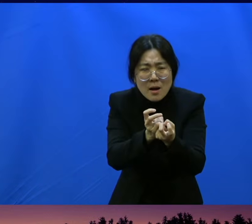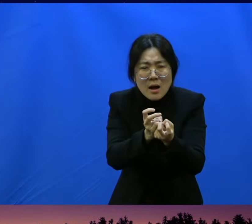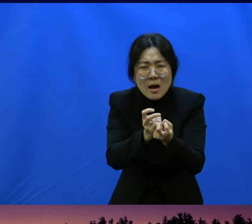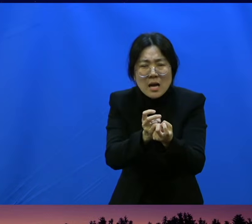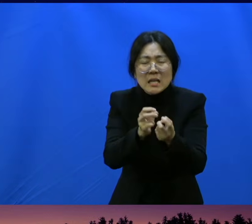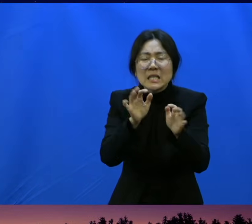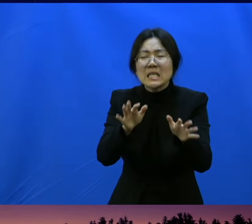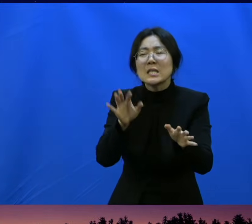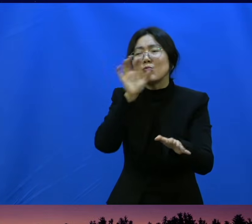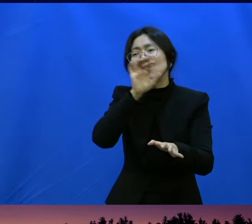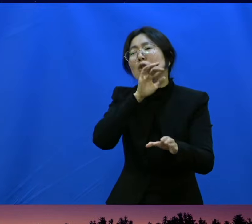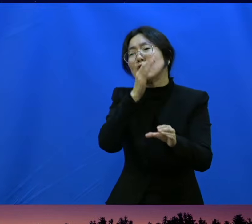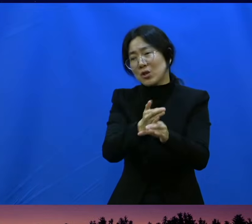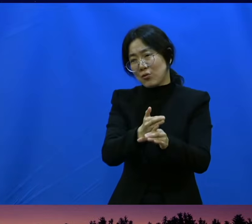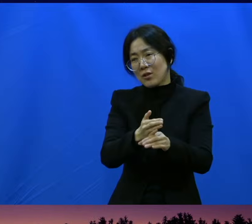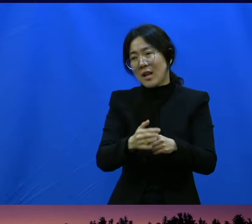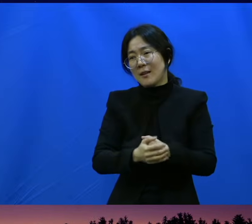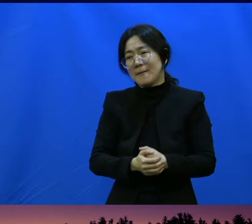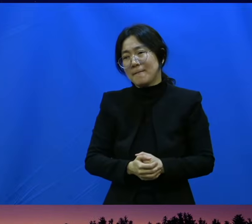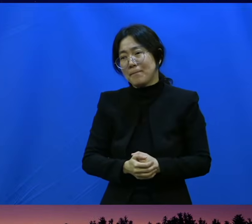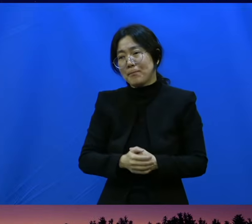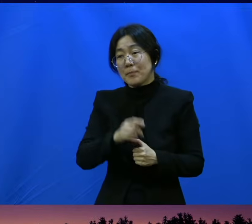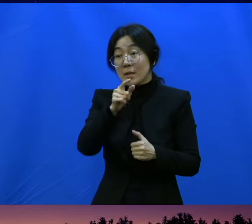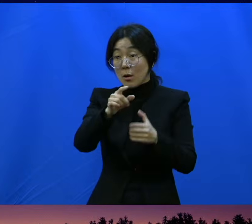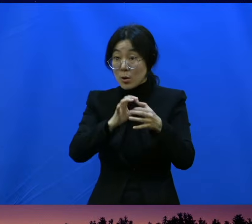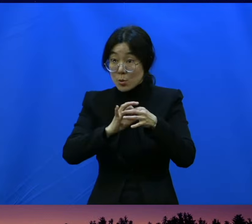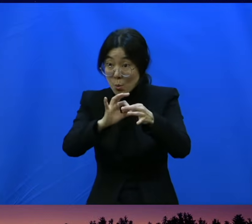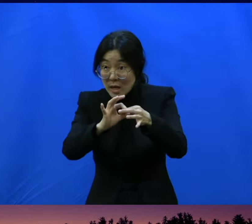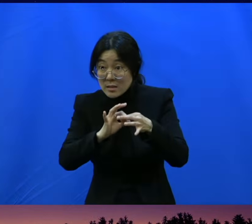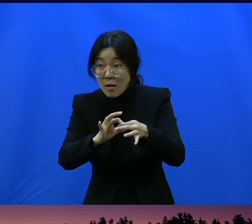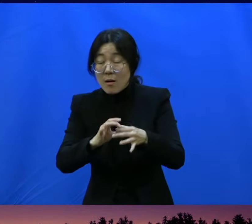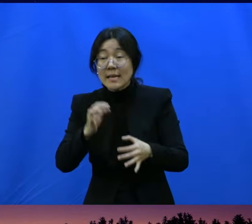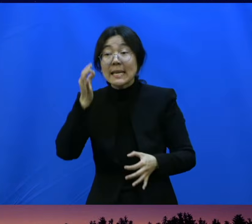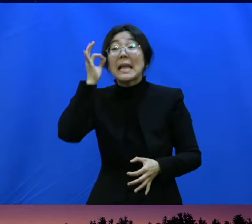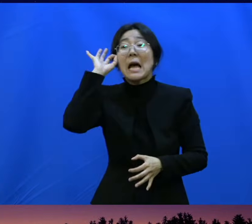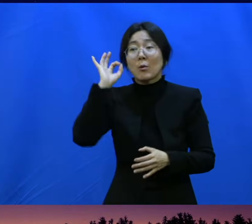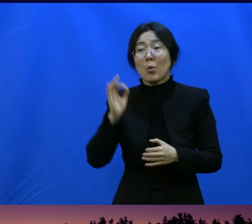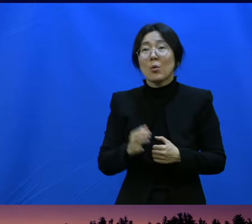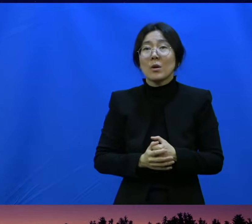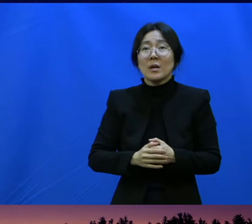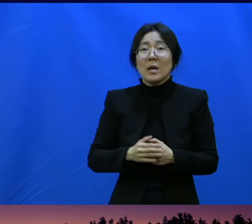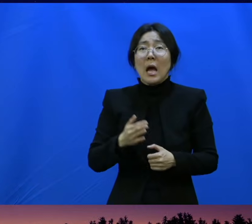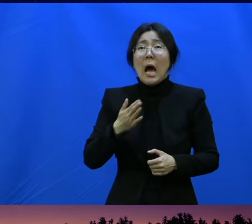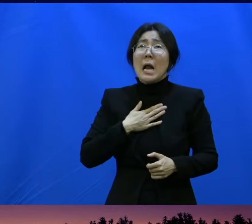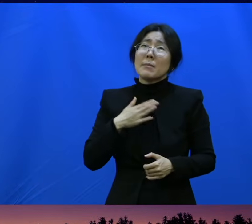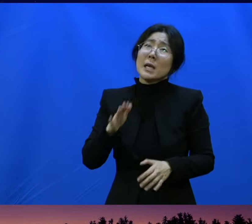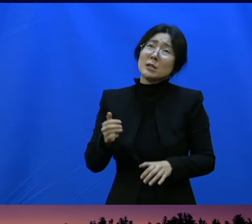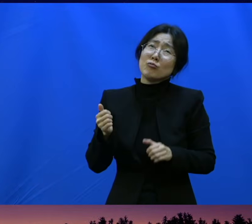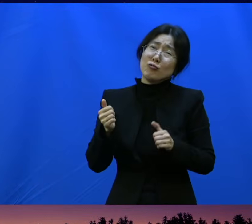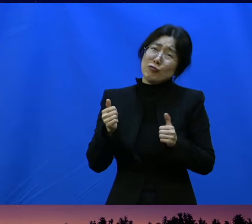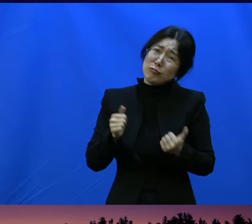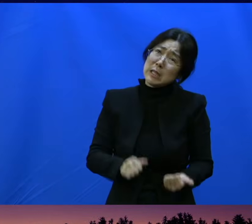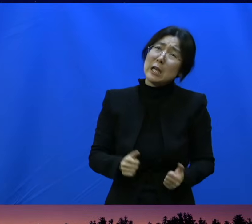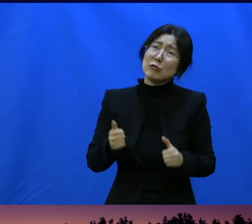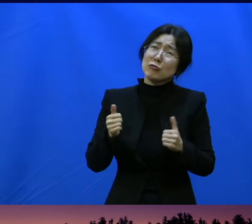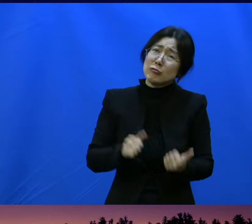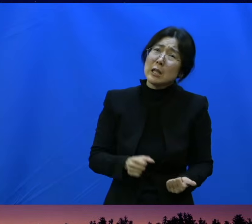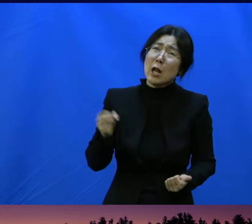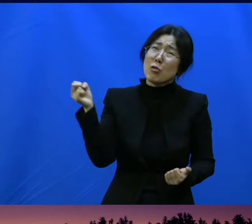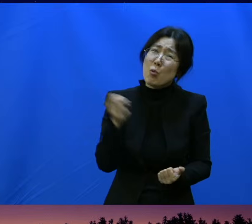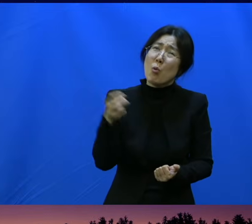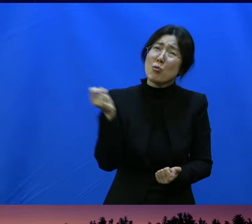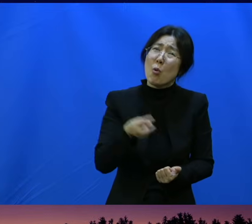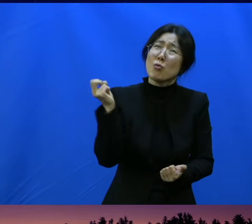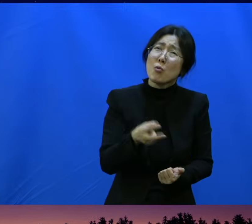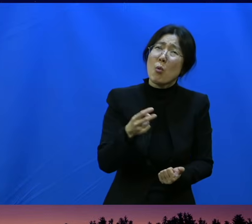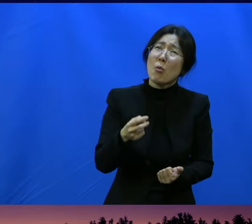때, 거기에 비밀이 있다는 사실. 하나님, 나도 어려워요. 나 지금 죽겠어요. 그런데 왜 또 이런 일이 또 생깁니까?